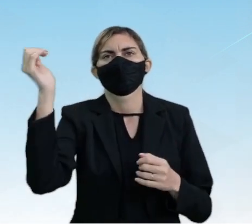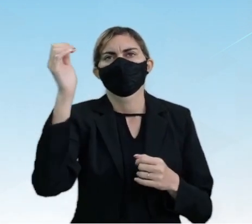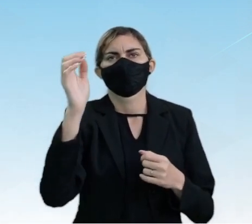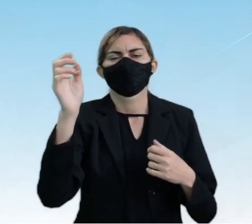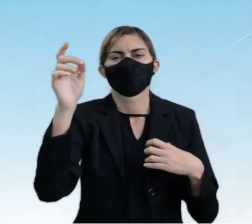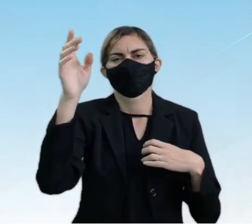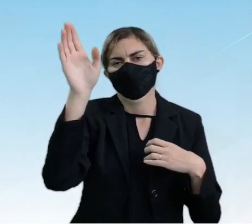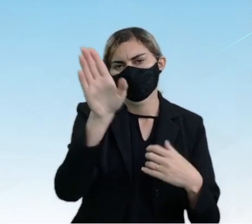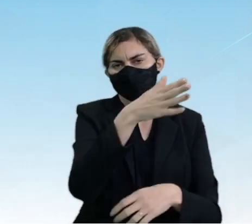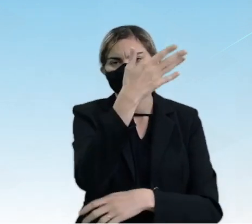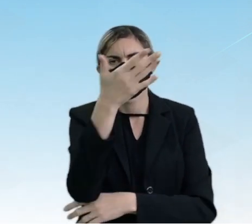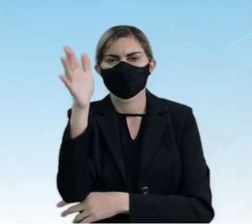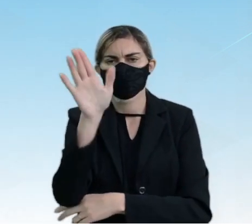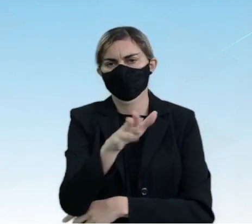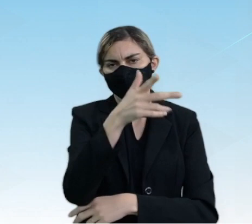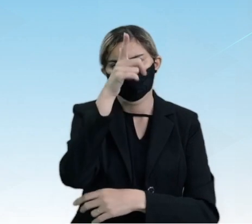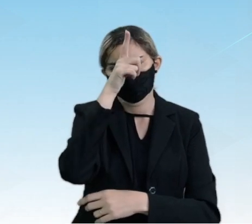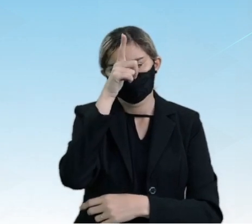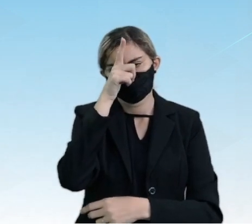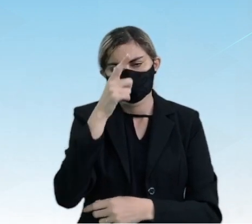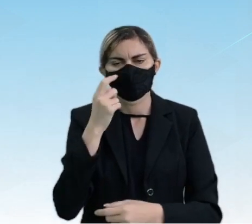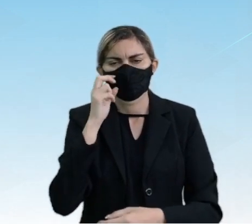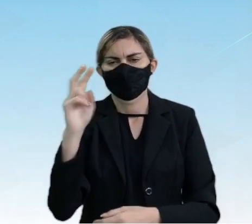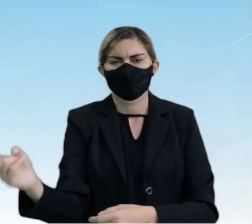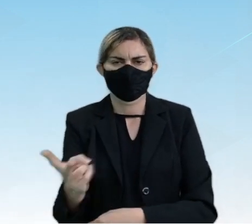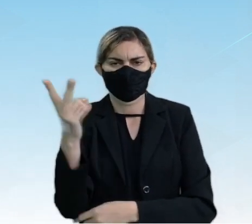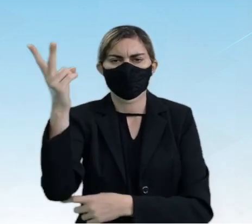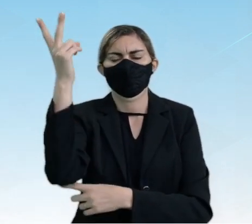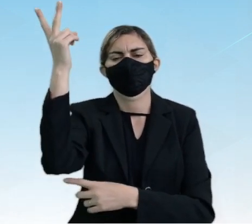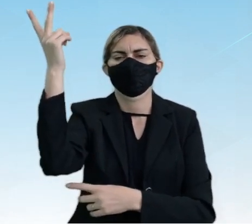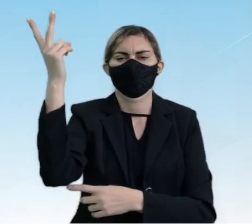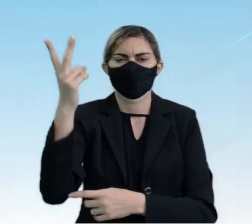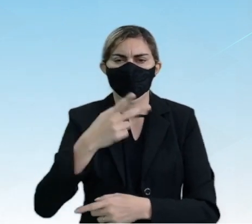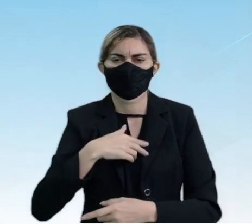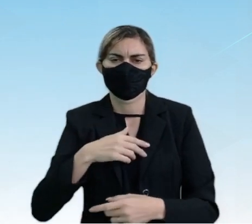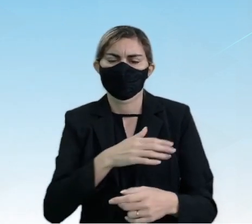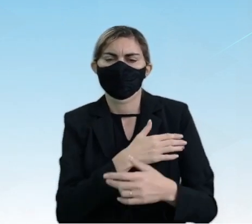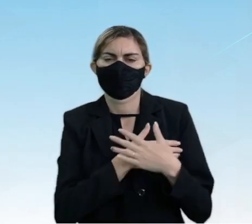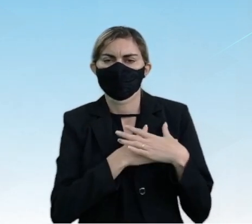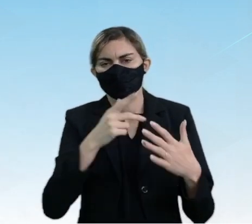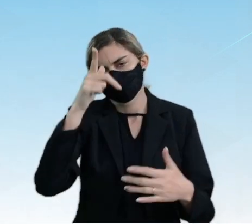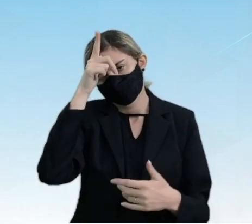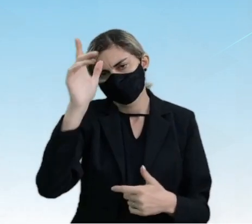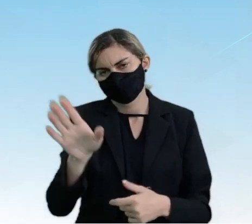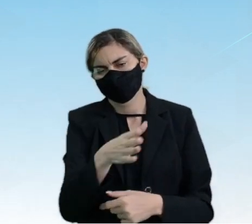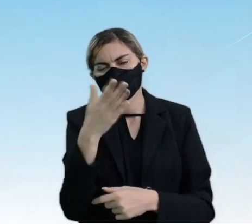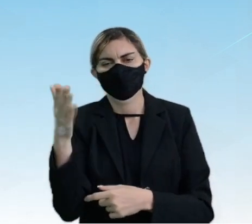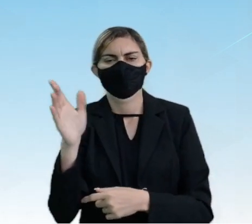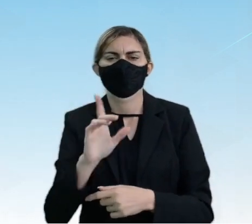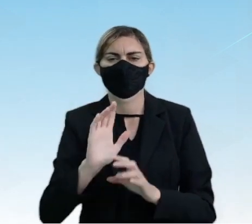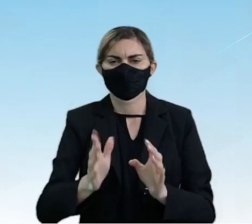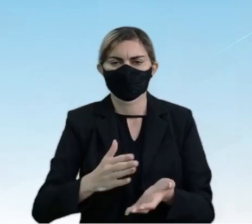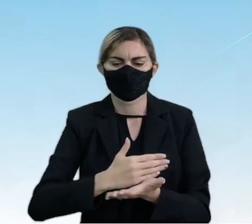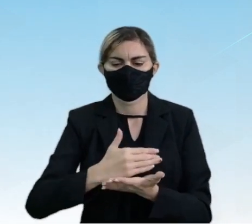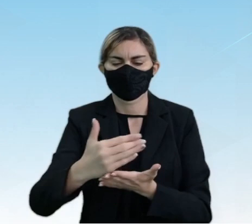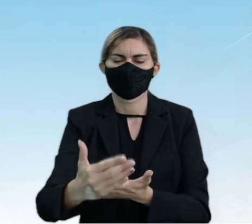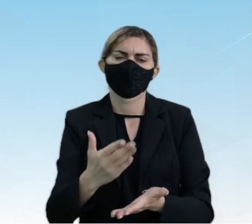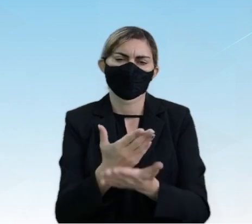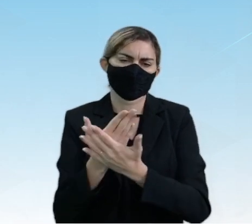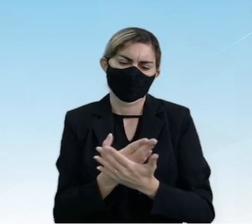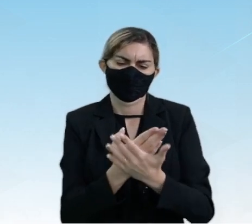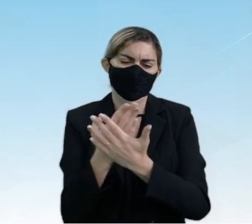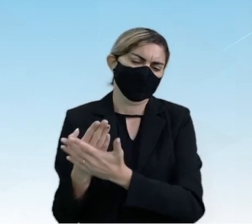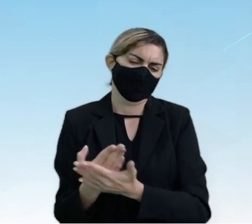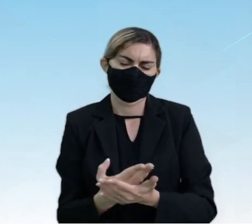um pouquinho da história, a gente vê isso como era valorizado, né? A questão do nacionalismo alemão, né? Já começaram a ter estudos